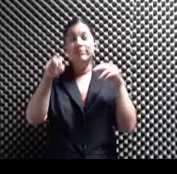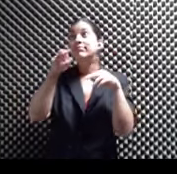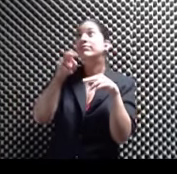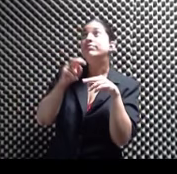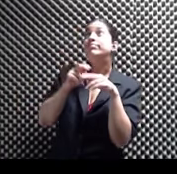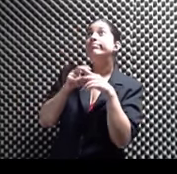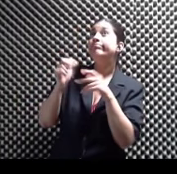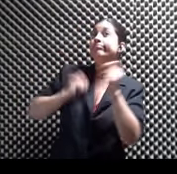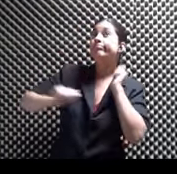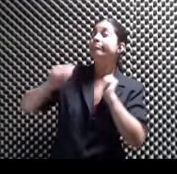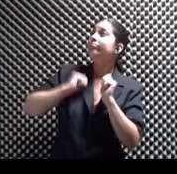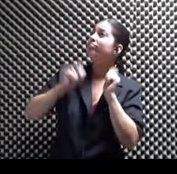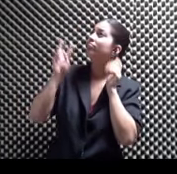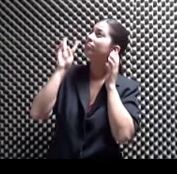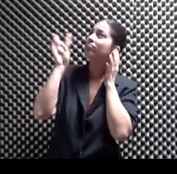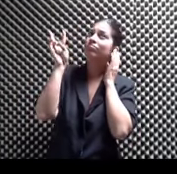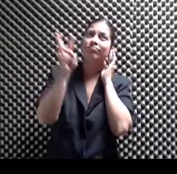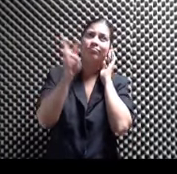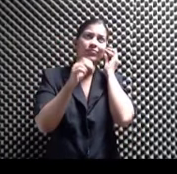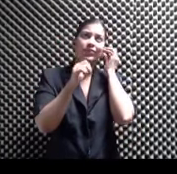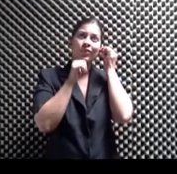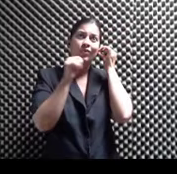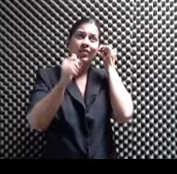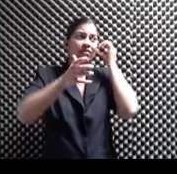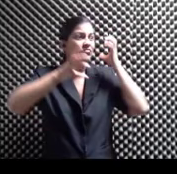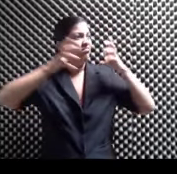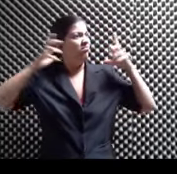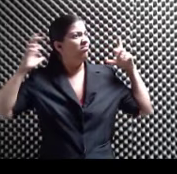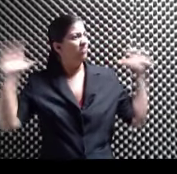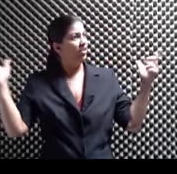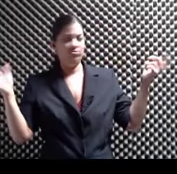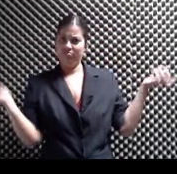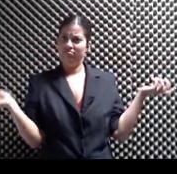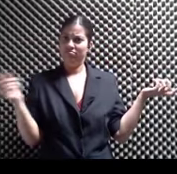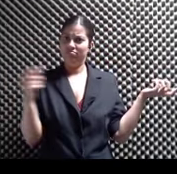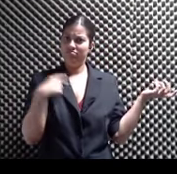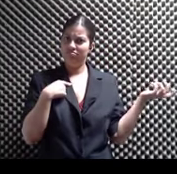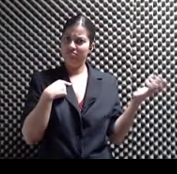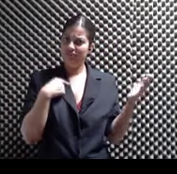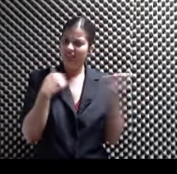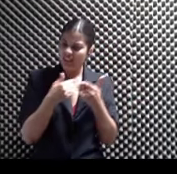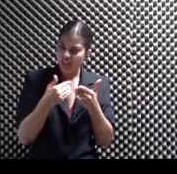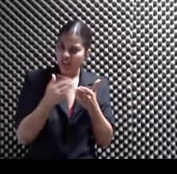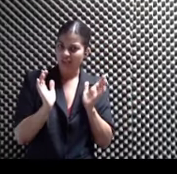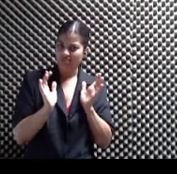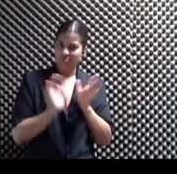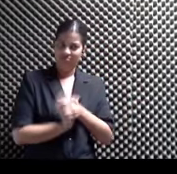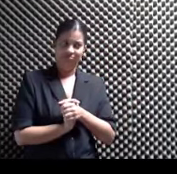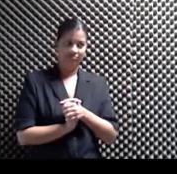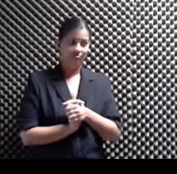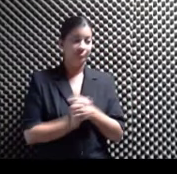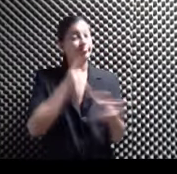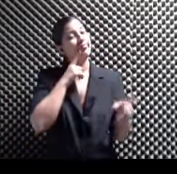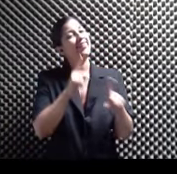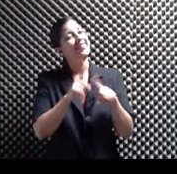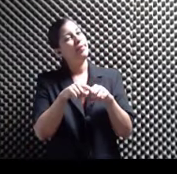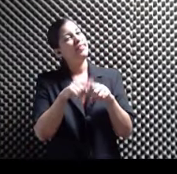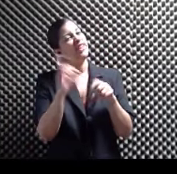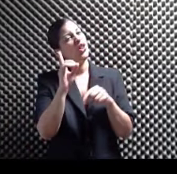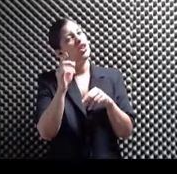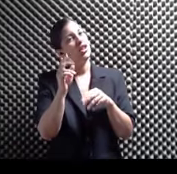oye, no es tan grande. Sabes, como que tienes esa cercanía, ese juego. Y además, depende del lado en que tú estés